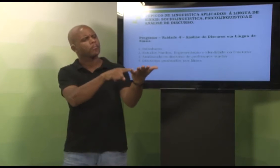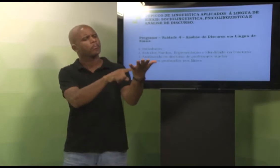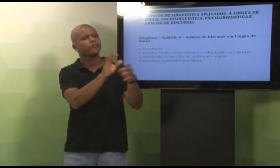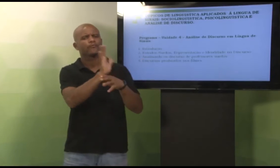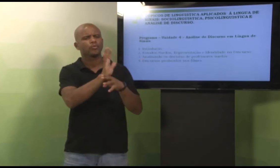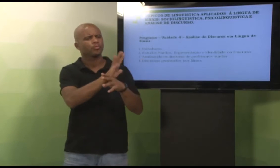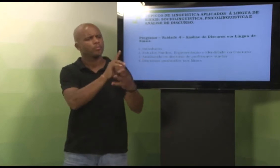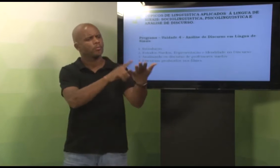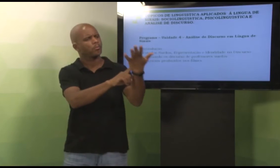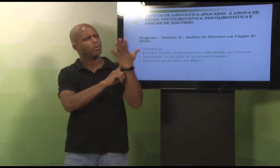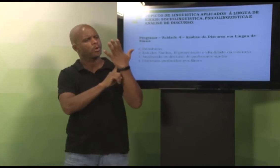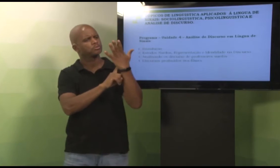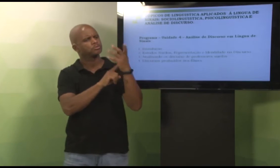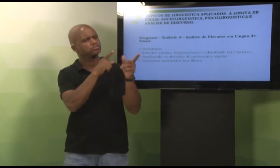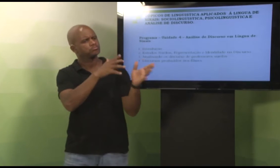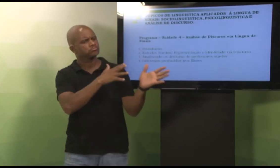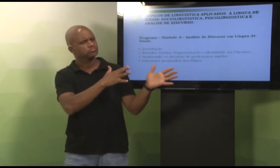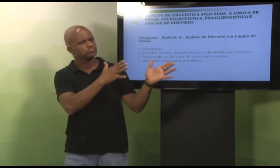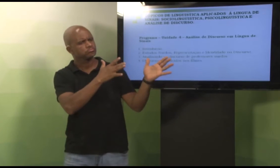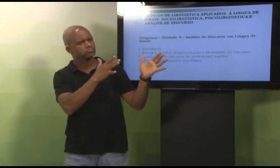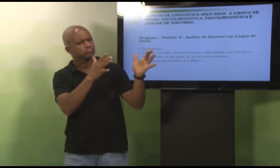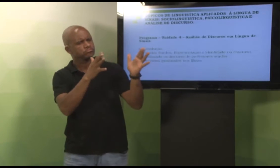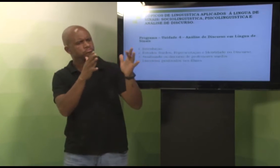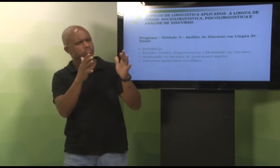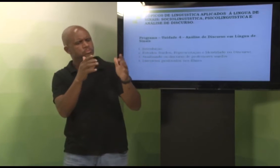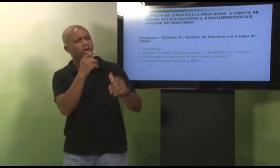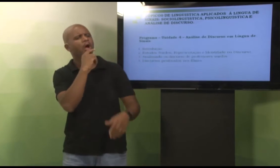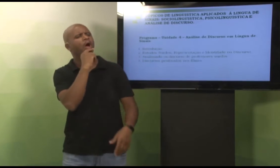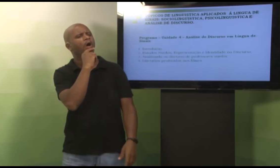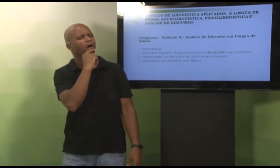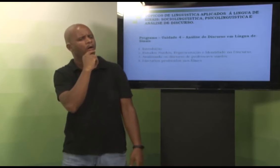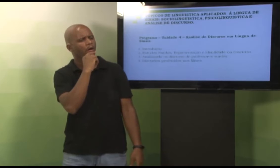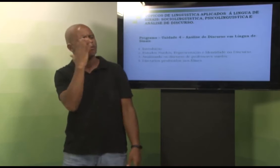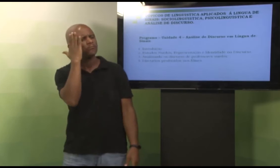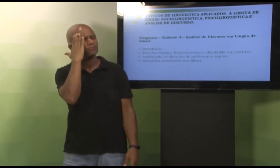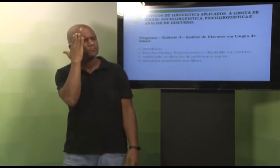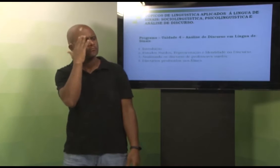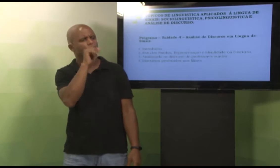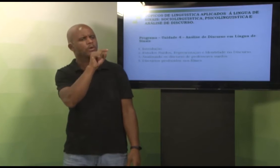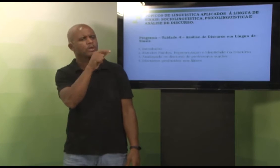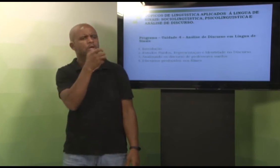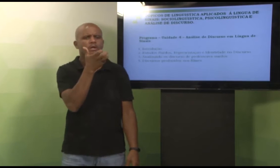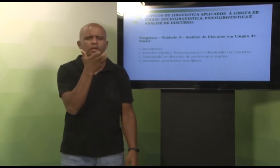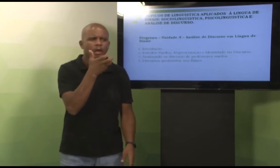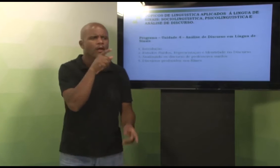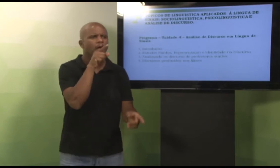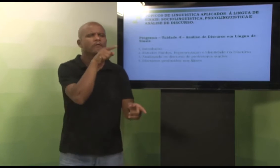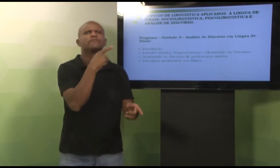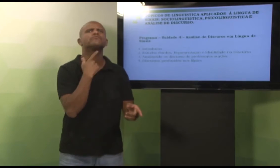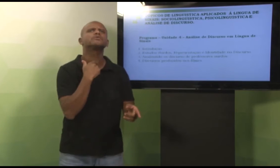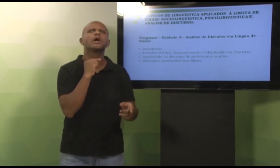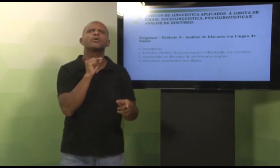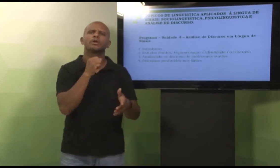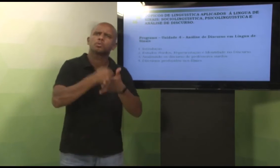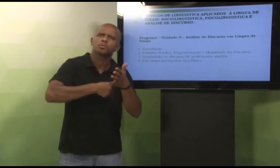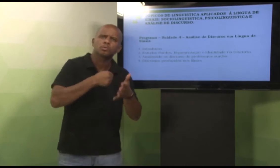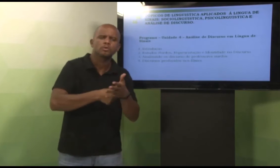Então, vamos ver essa análise, o que ela nos mostra, o que vamos entender, qual é o